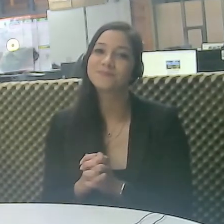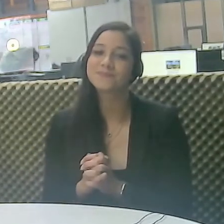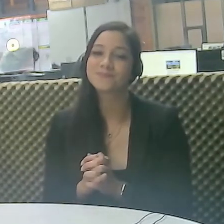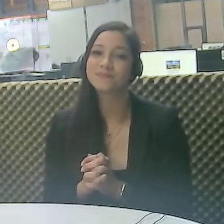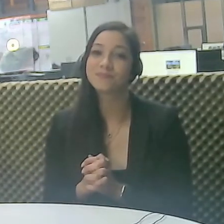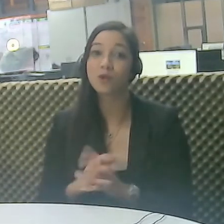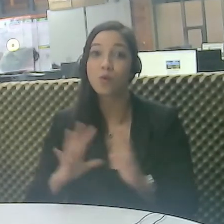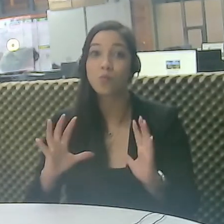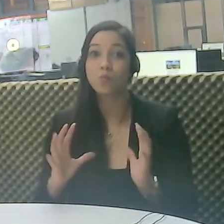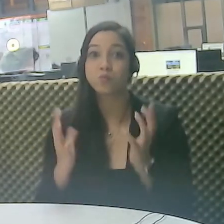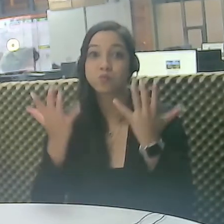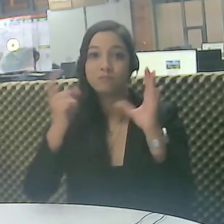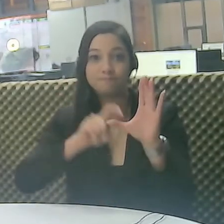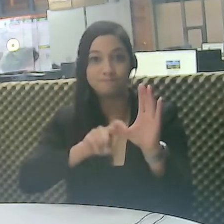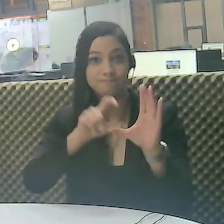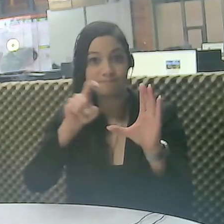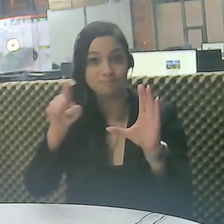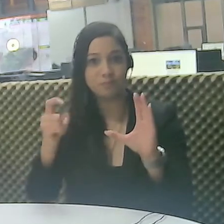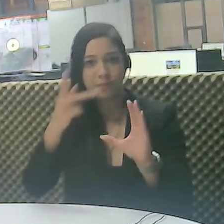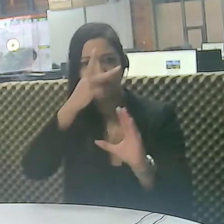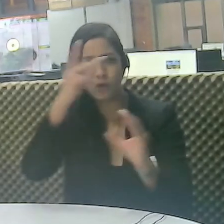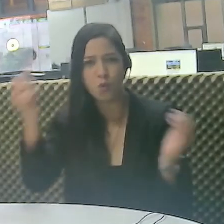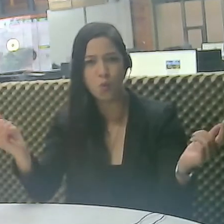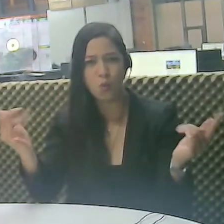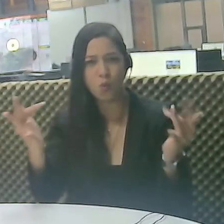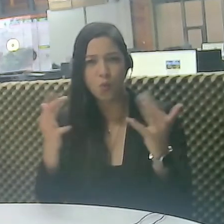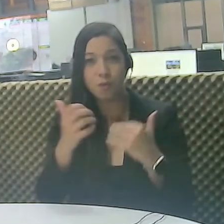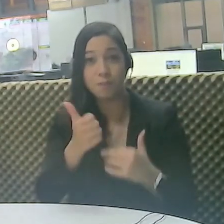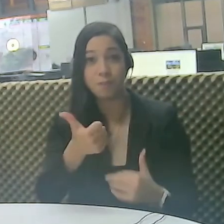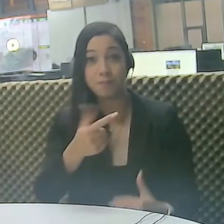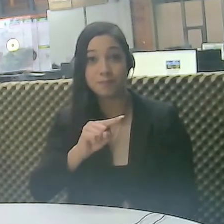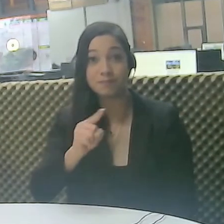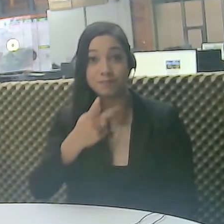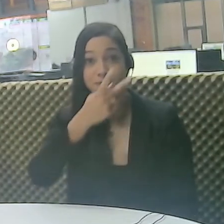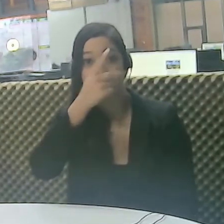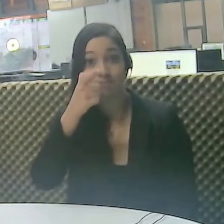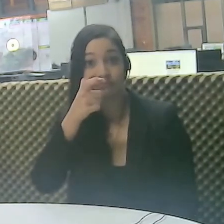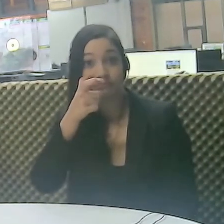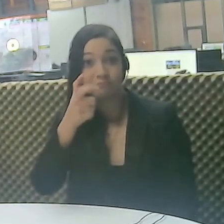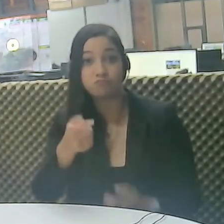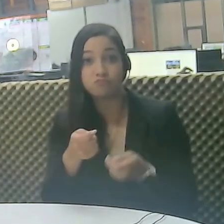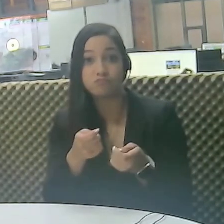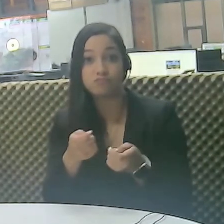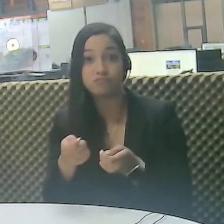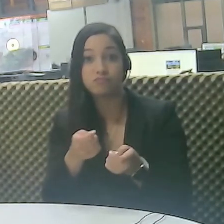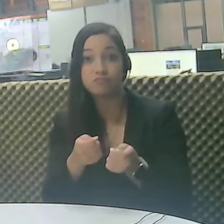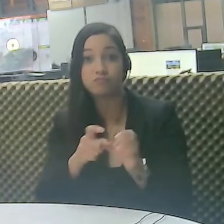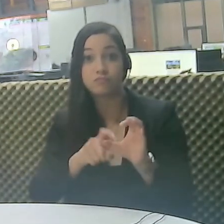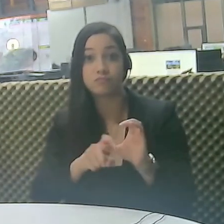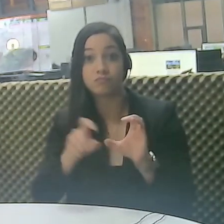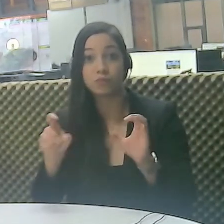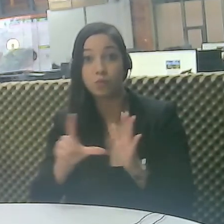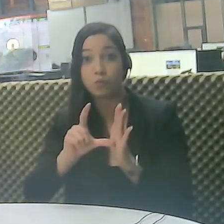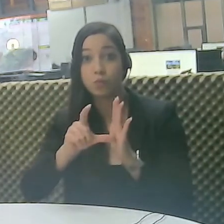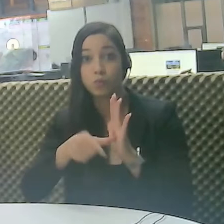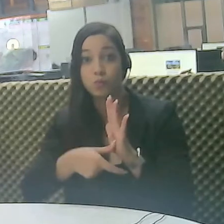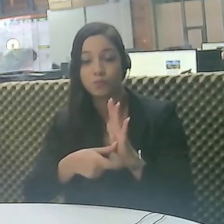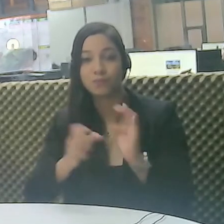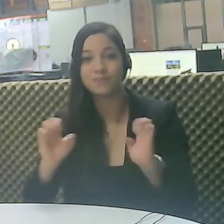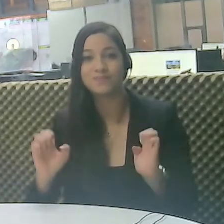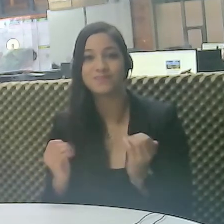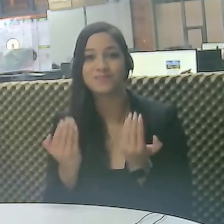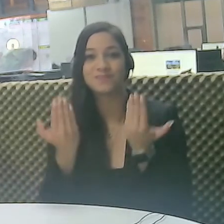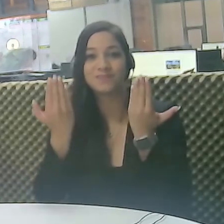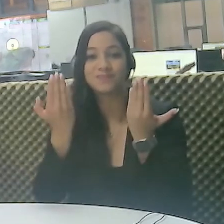O mutirão Dívida Zero atraiu mais de 12 mil pessoas interessadas em negociar suas dívidas atrasadas. O evento